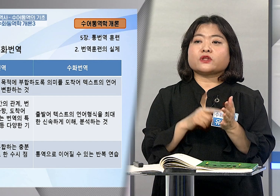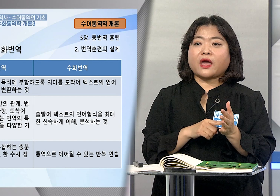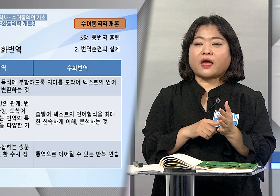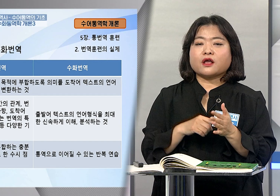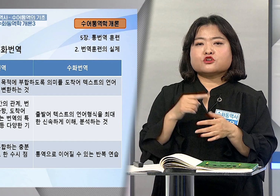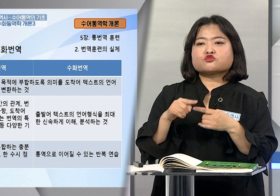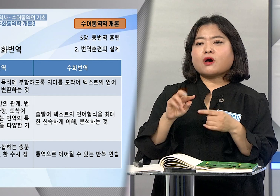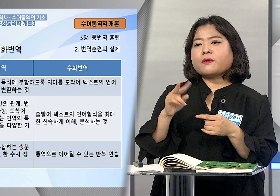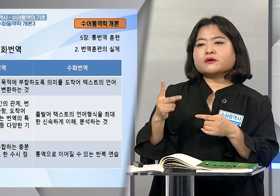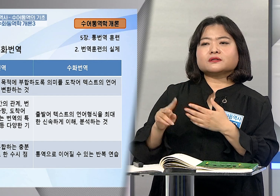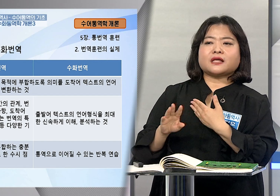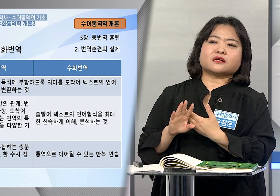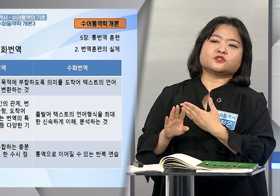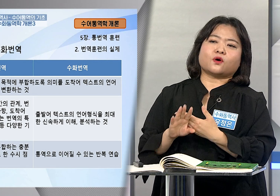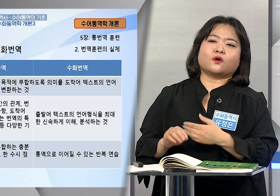쉬운데 수어 번역은 다르죠.